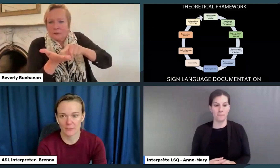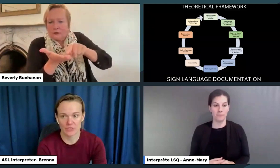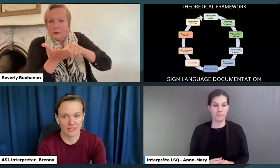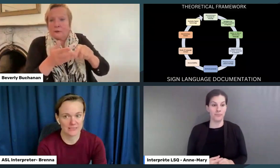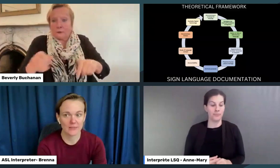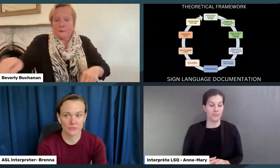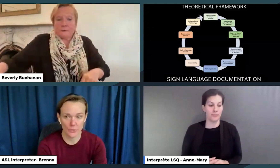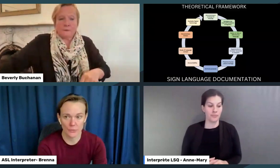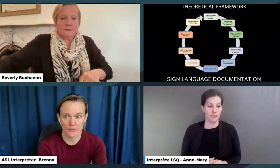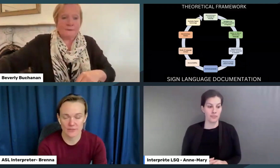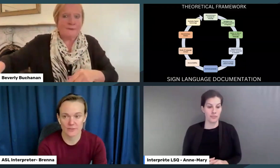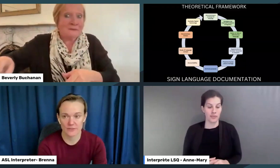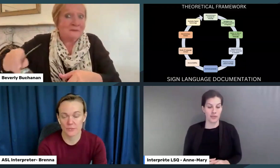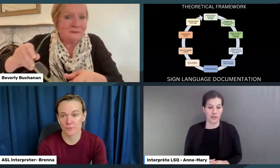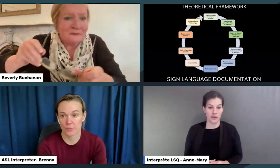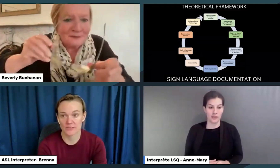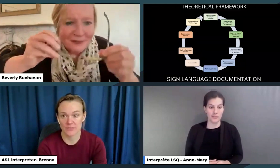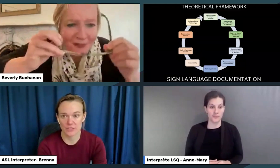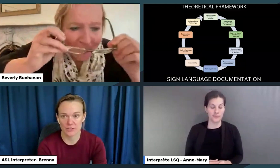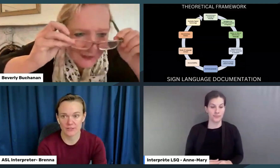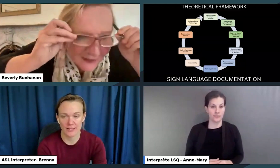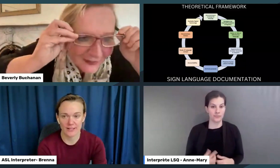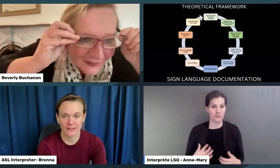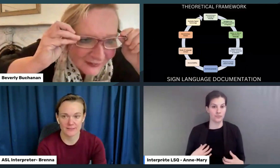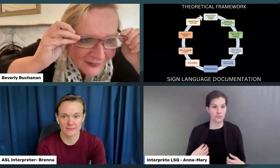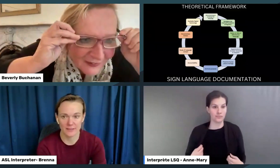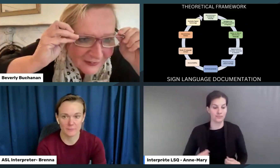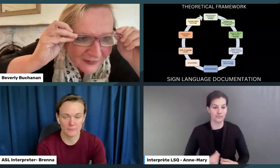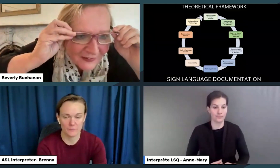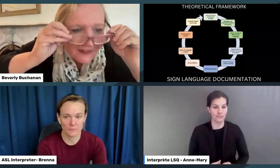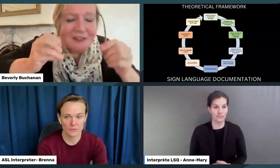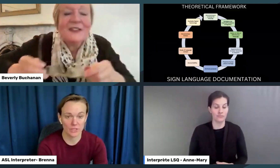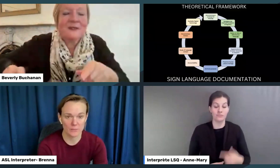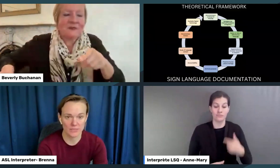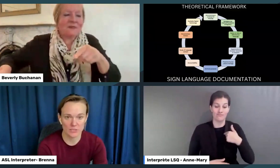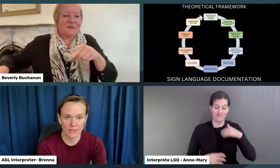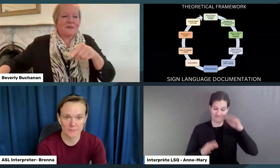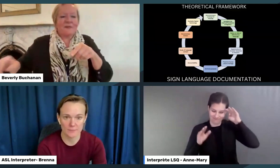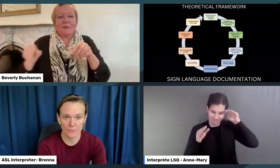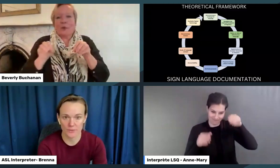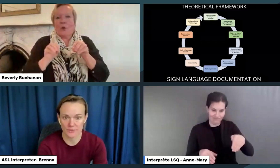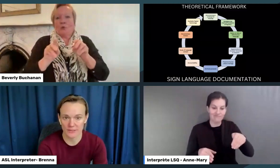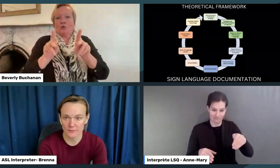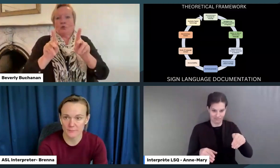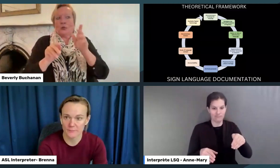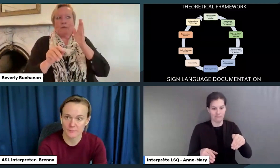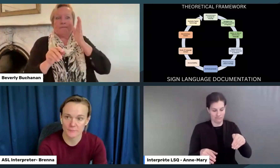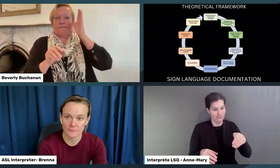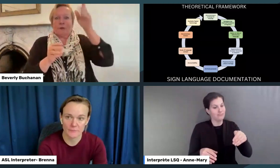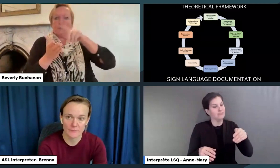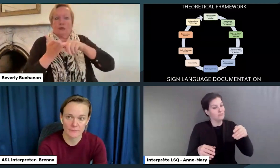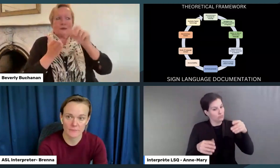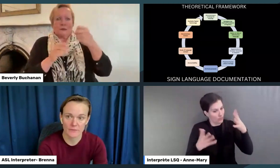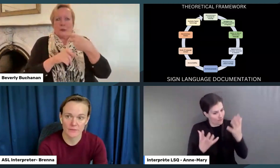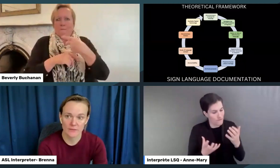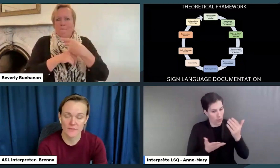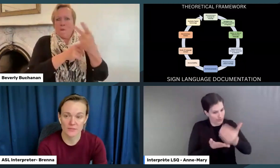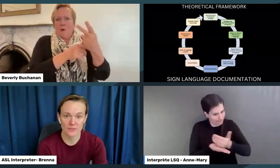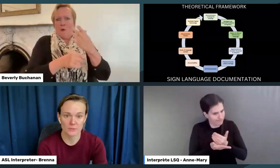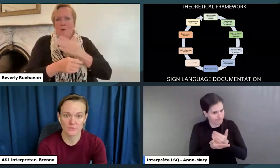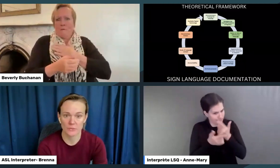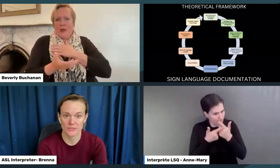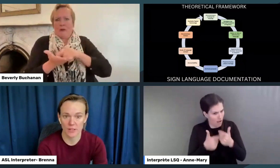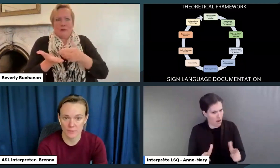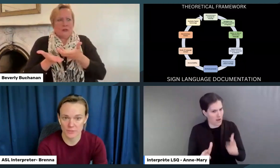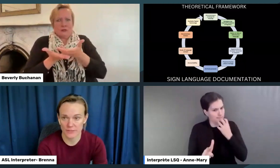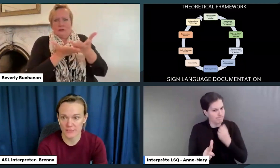même malgré le fait que ce soit une langue peu connue. Alors, la préservation et la documentation, c'est une énorme importance. Il y a